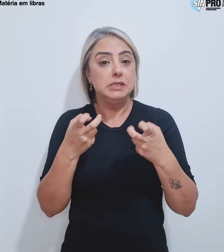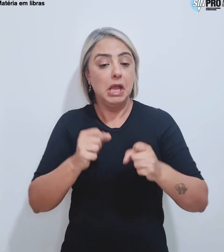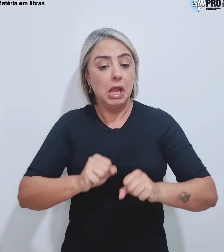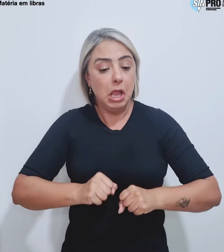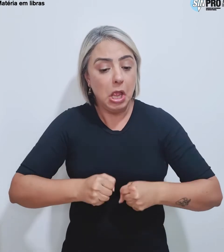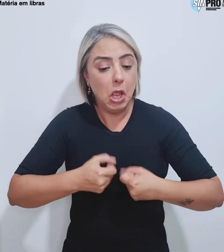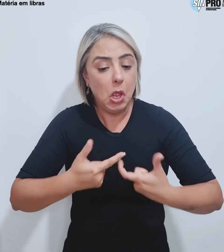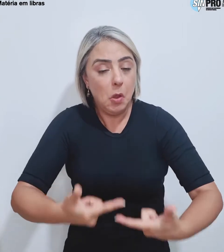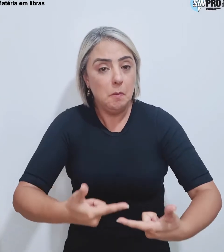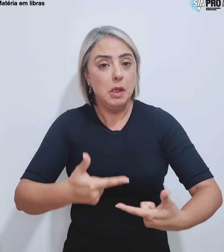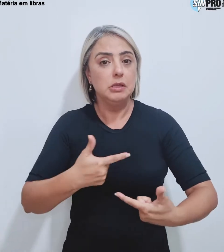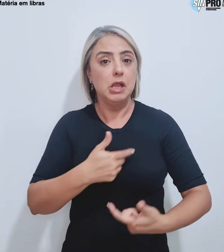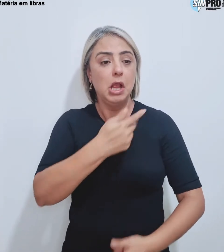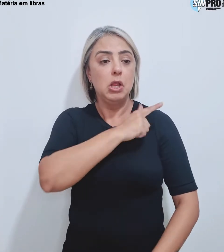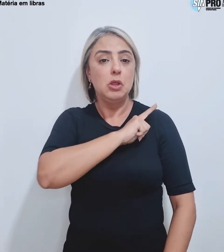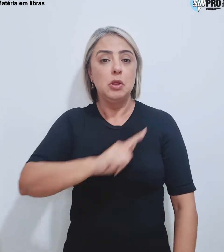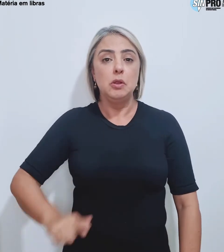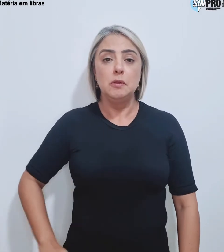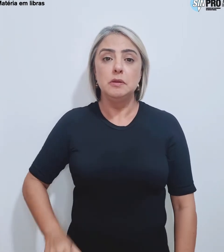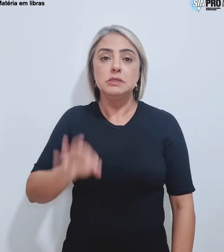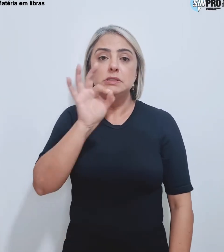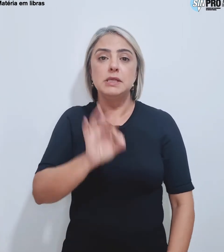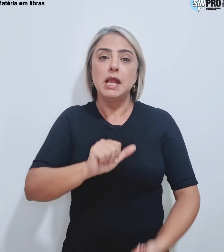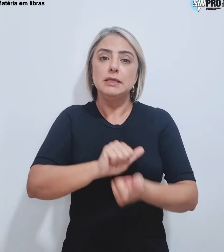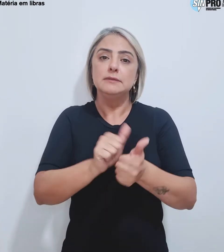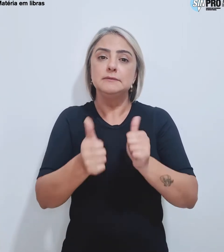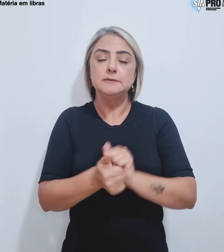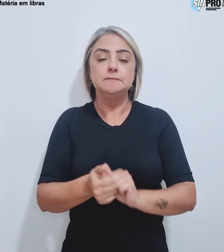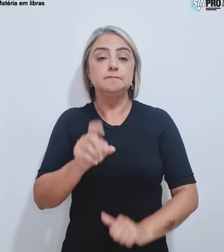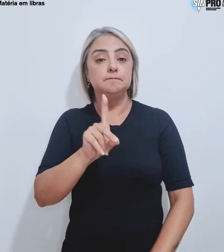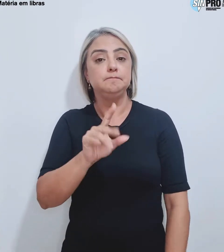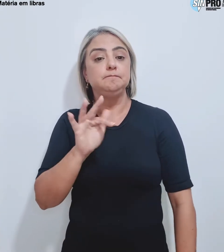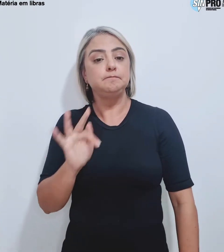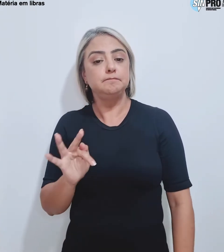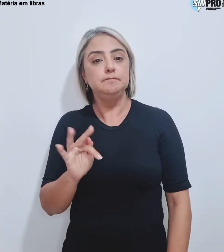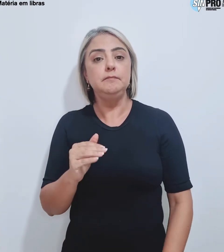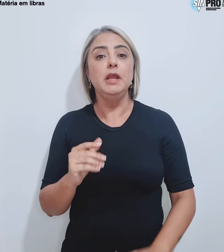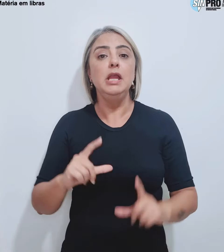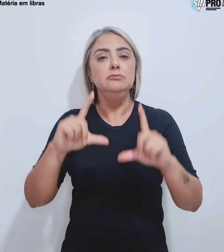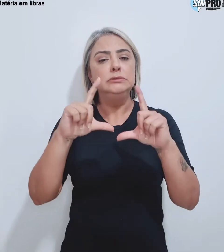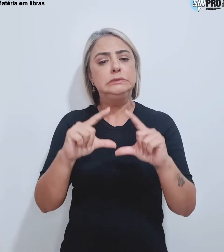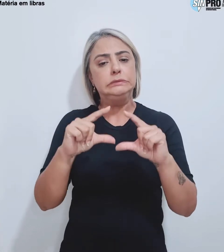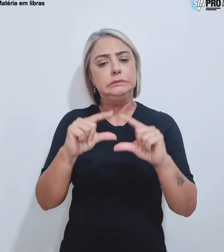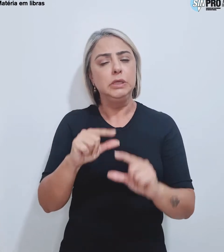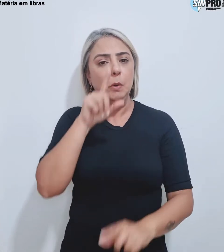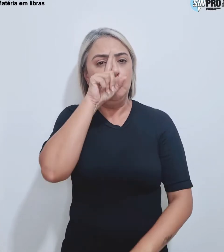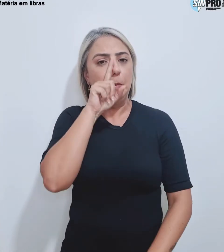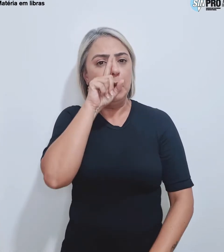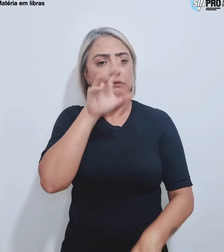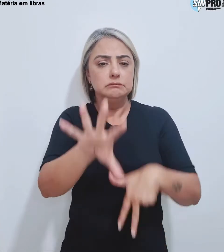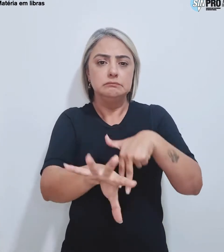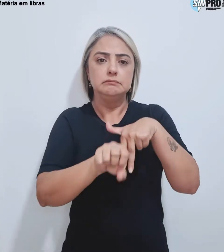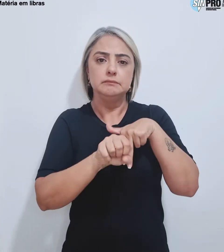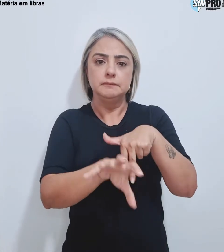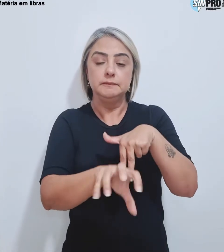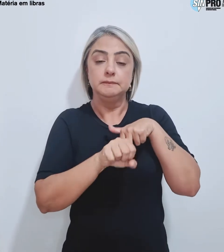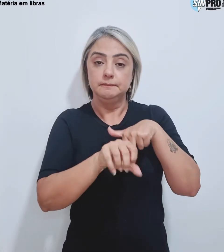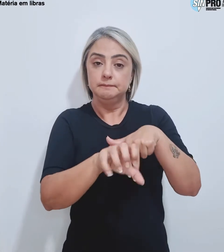um empenho adequado do governo do Distrito Federal em mitigar o risco de infecção